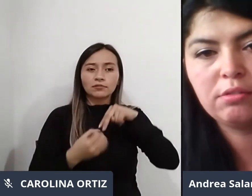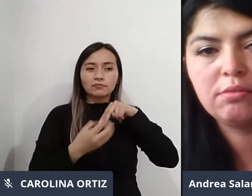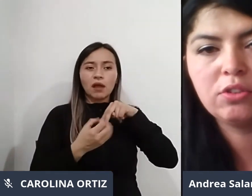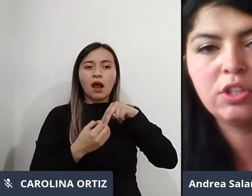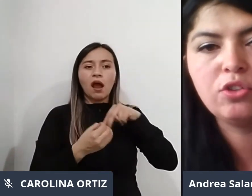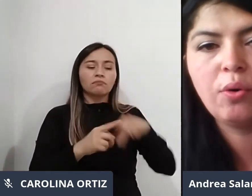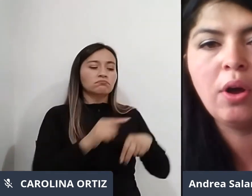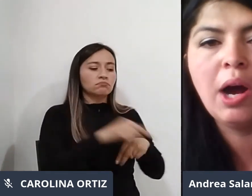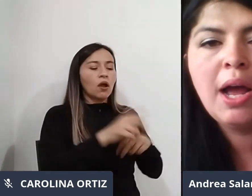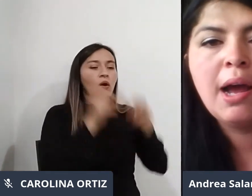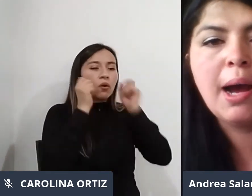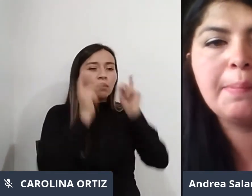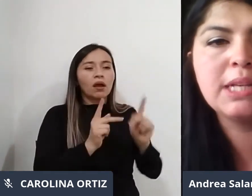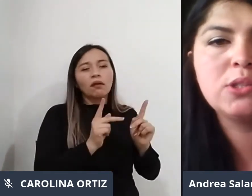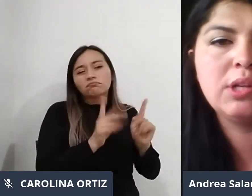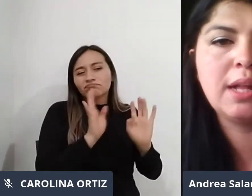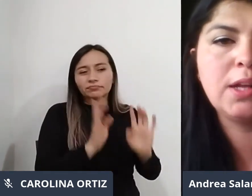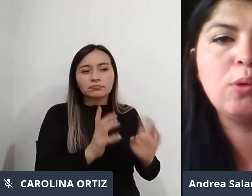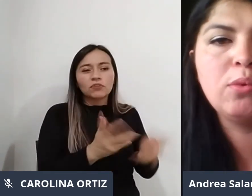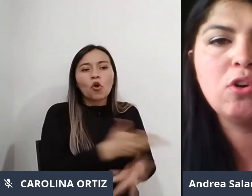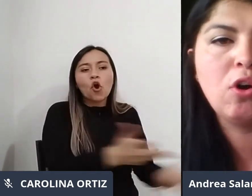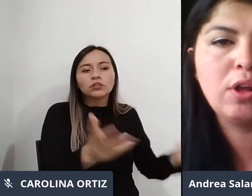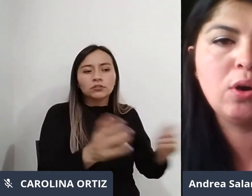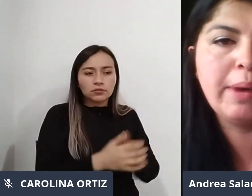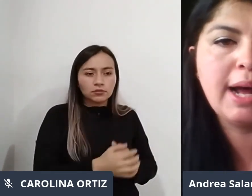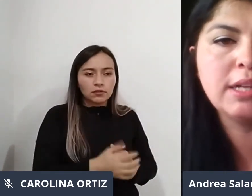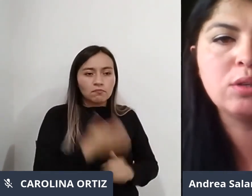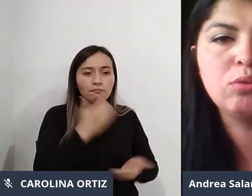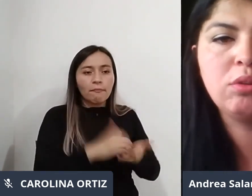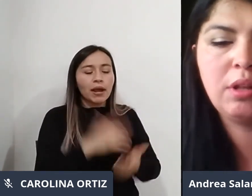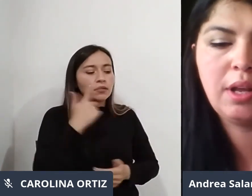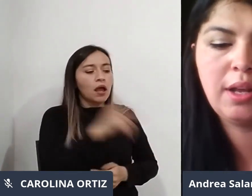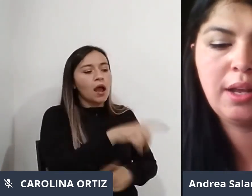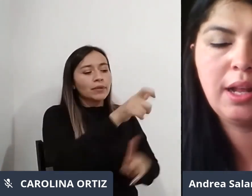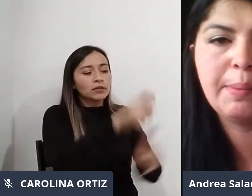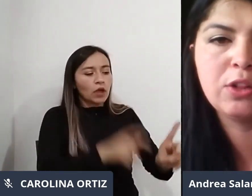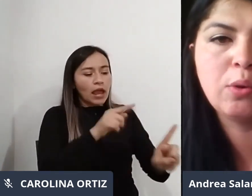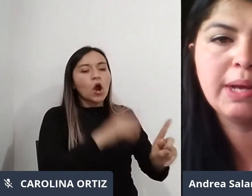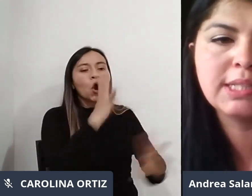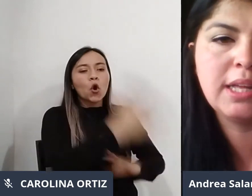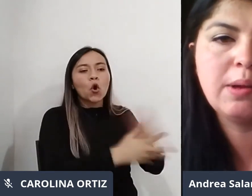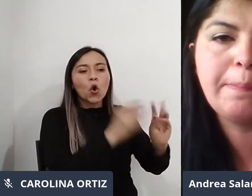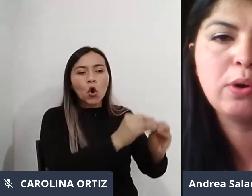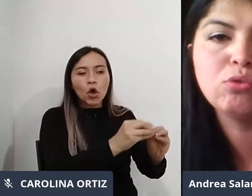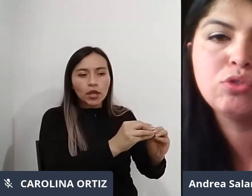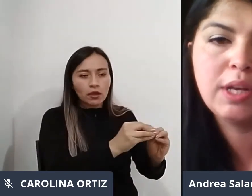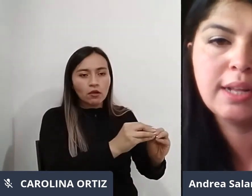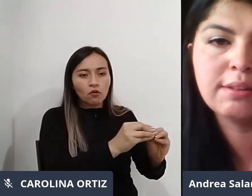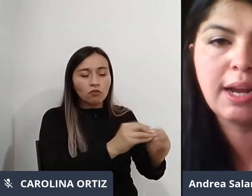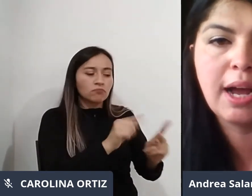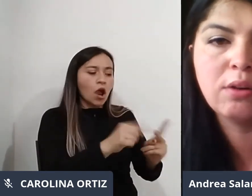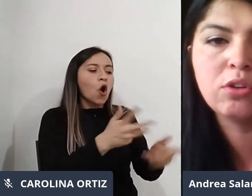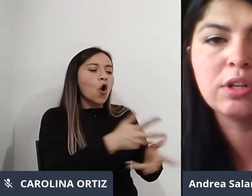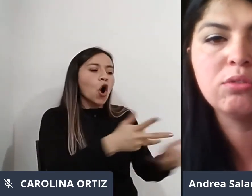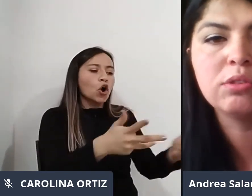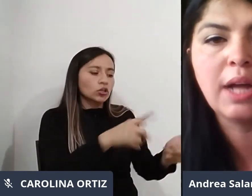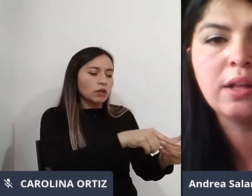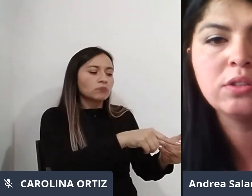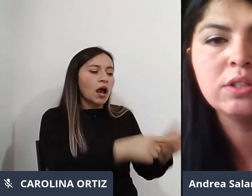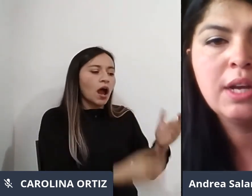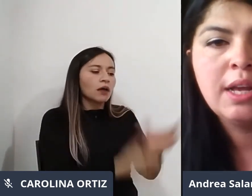los sujetos. Entonces yo veo a mi estudiante como un código más, un elemento más que debe producir, entregar